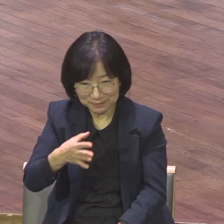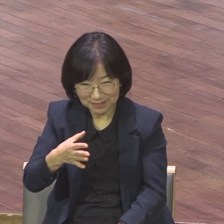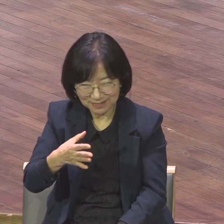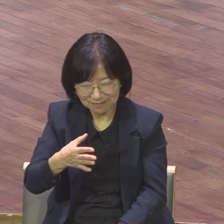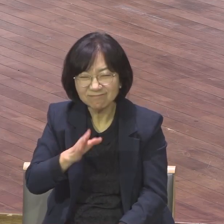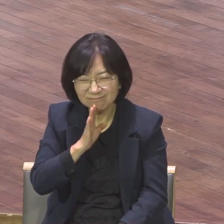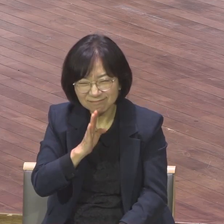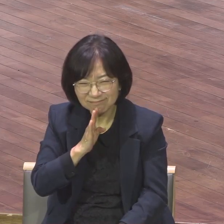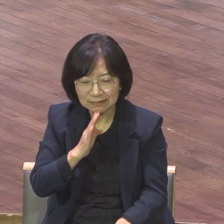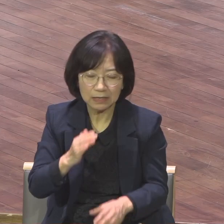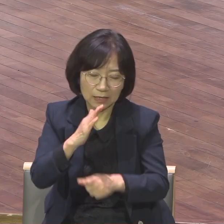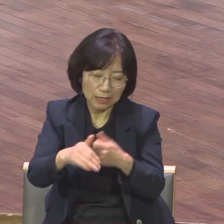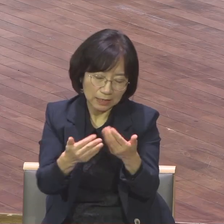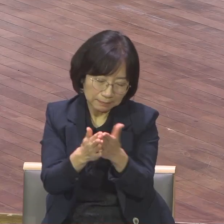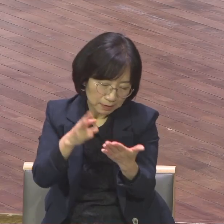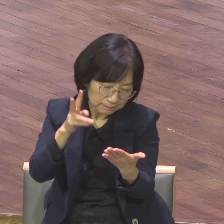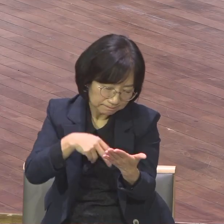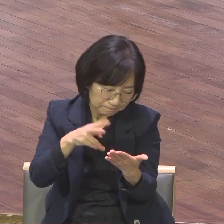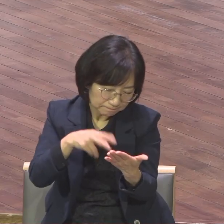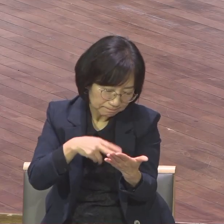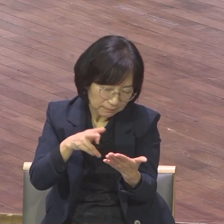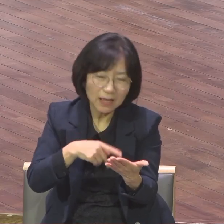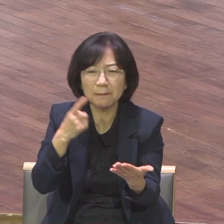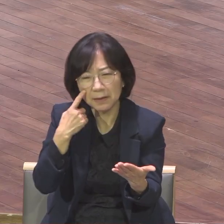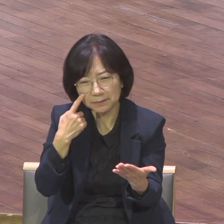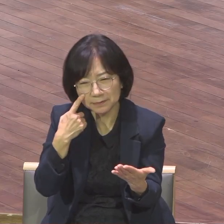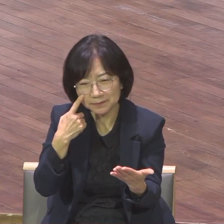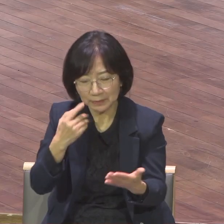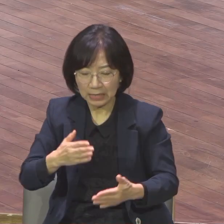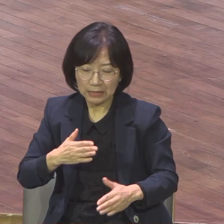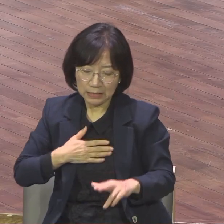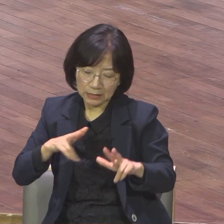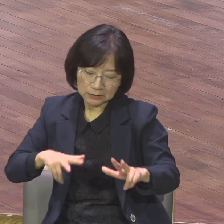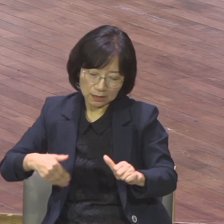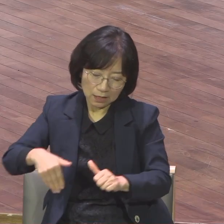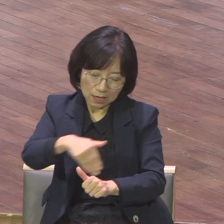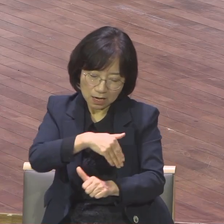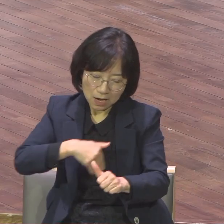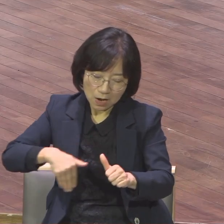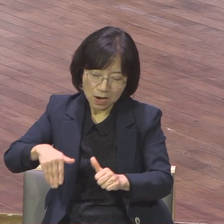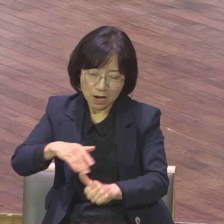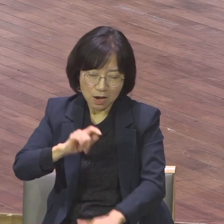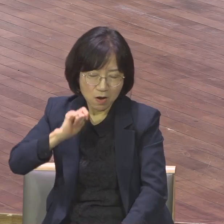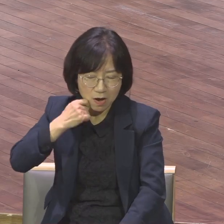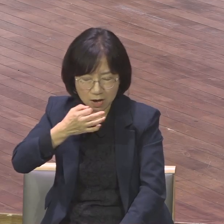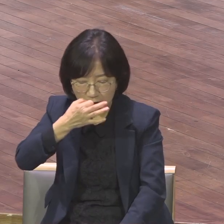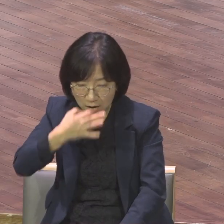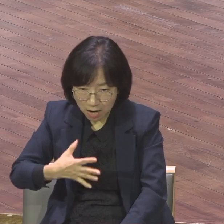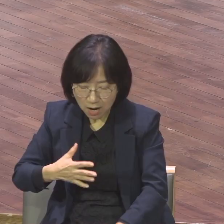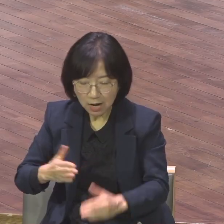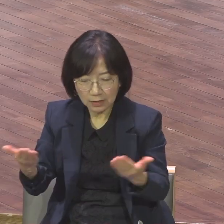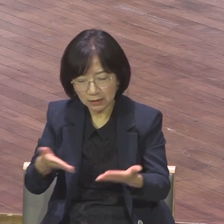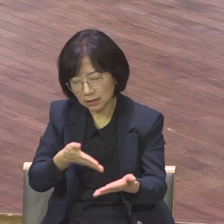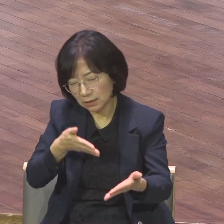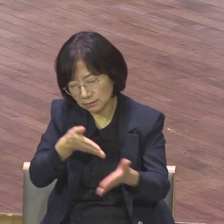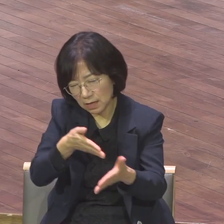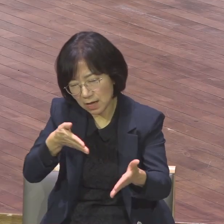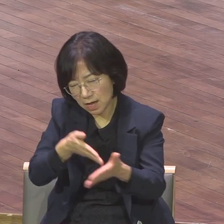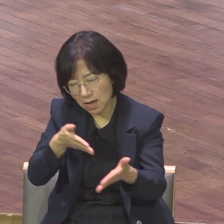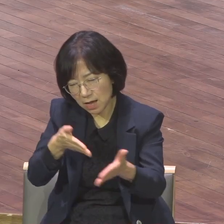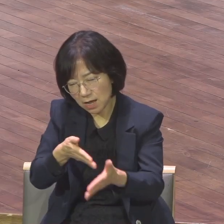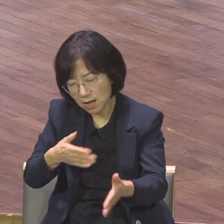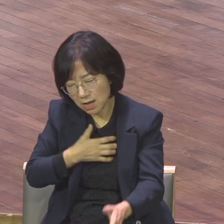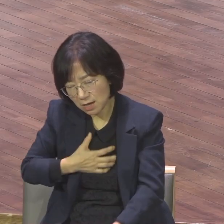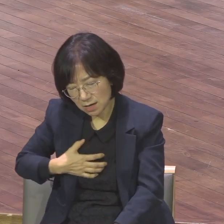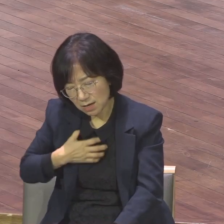나옵니다. 답이 나와요. 지금 내 환경이 너무 힘들고 지금 내가 생각한 대로 되지 않는다고 하나님에 대한